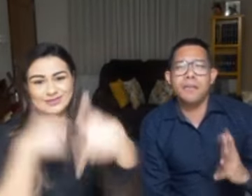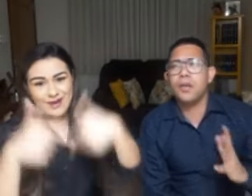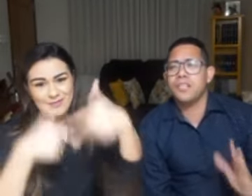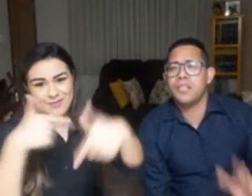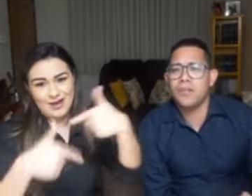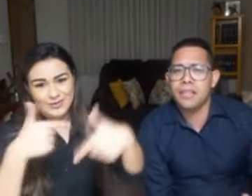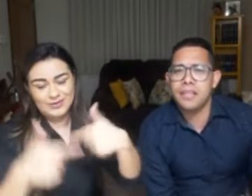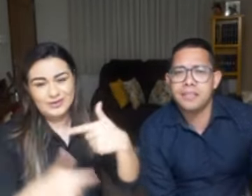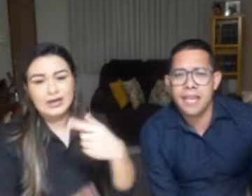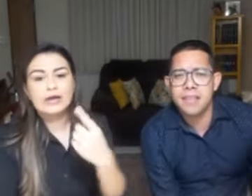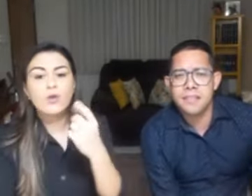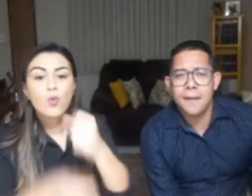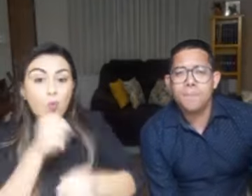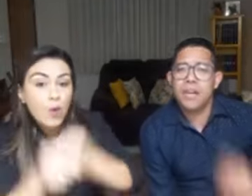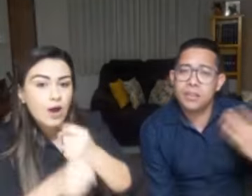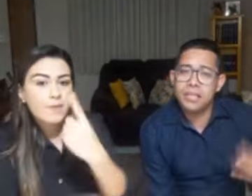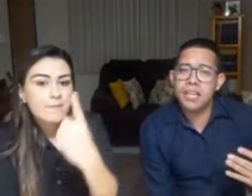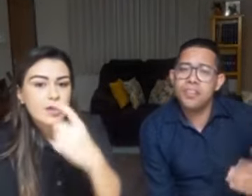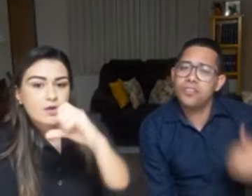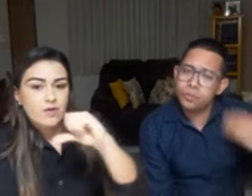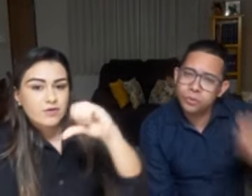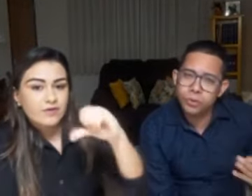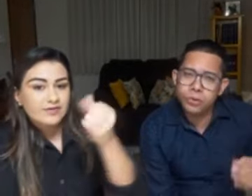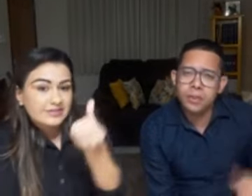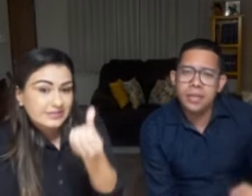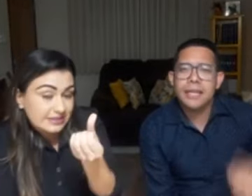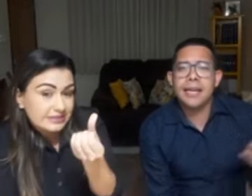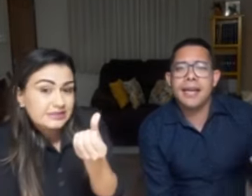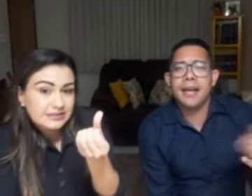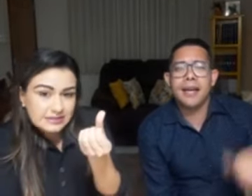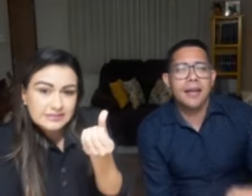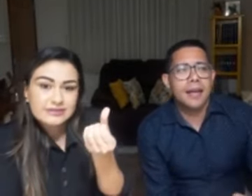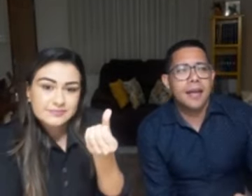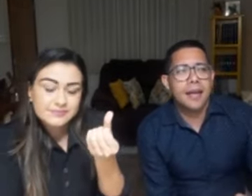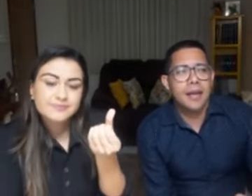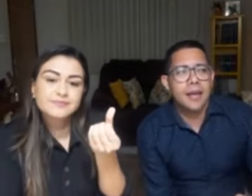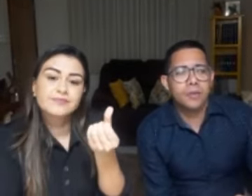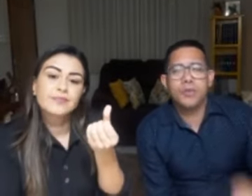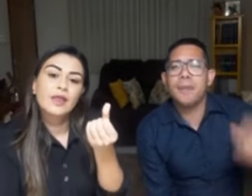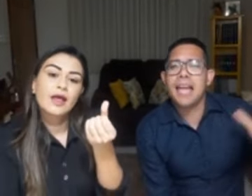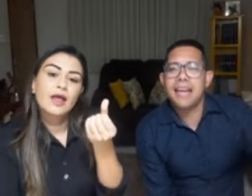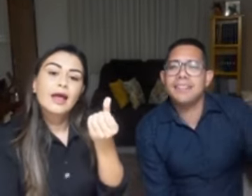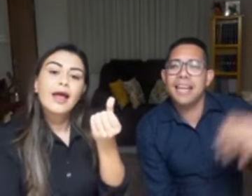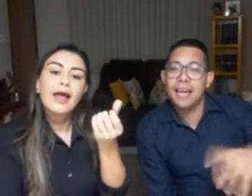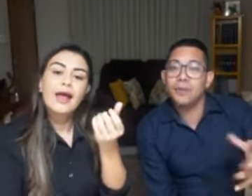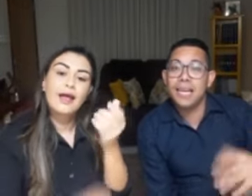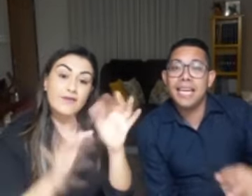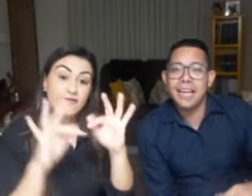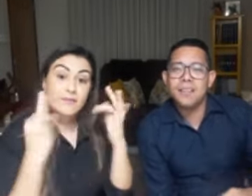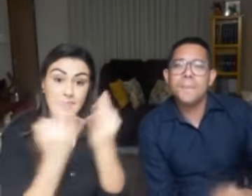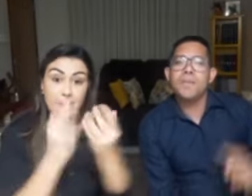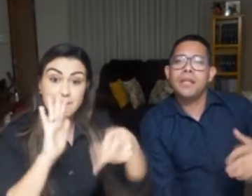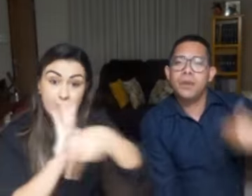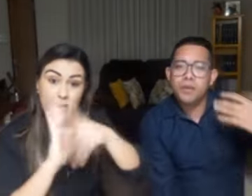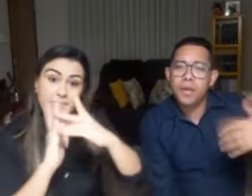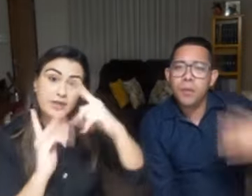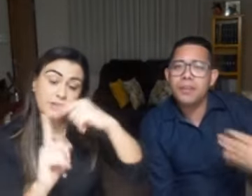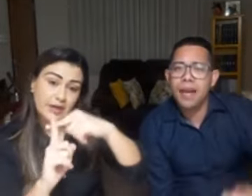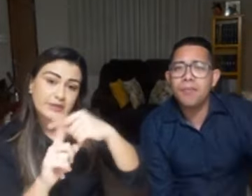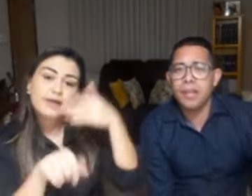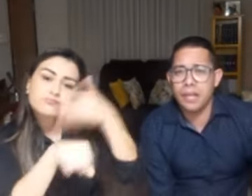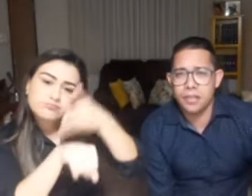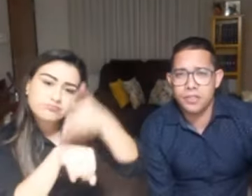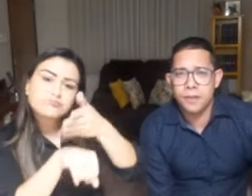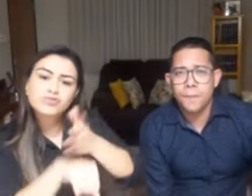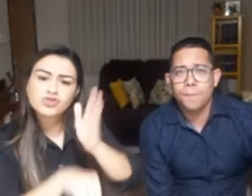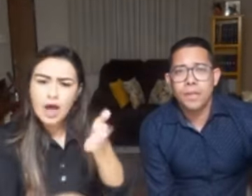em 1996, a nossa igreja tinha um surdo, que ele era, os familiares dele eram da igreja, então ele frequentava